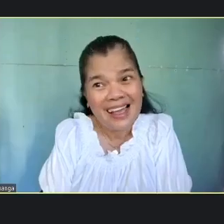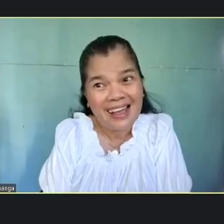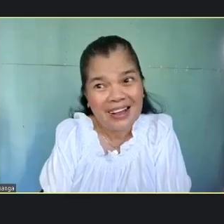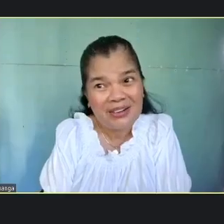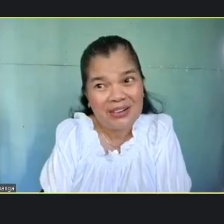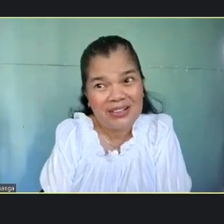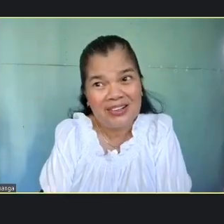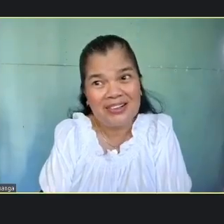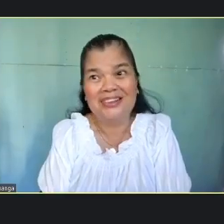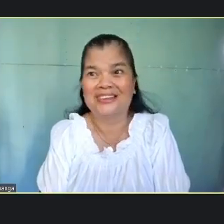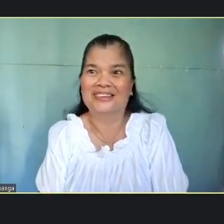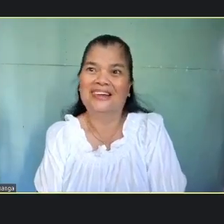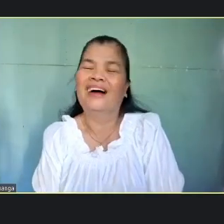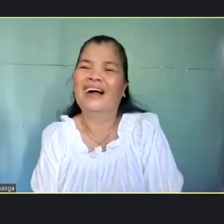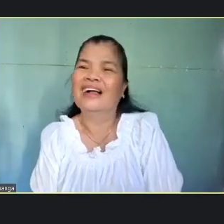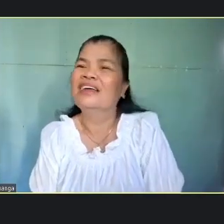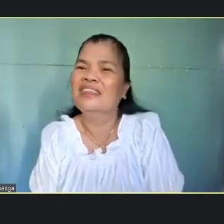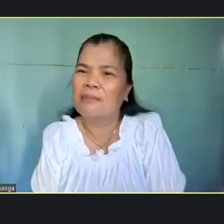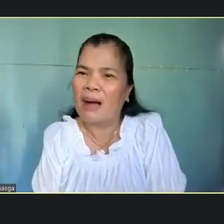ni hao.